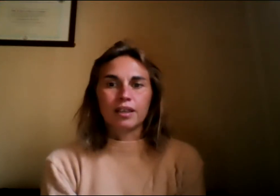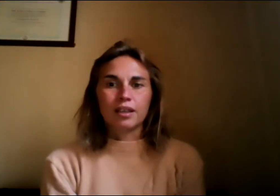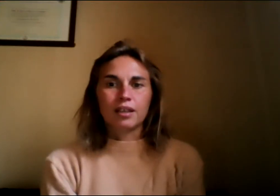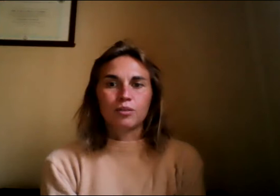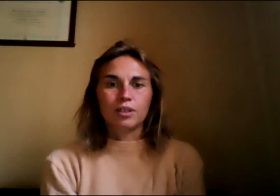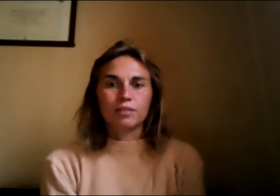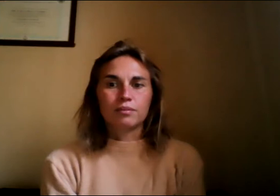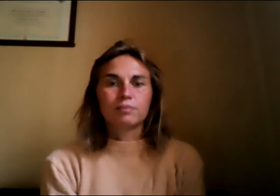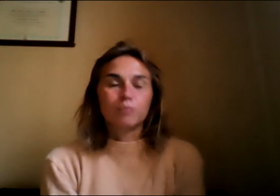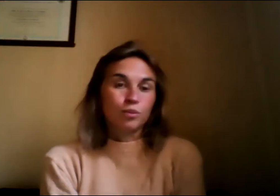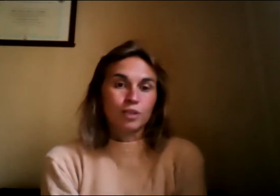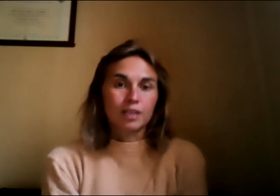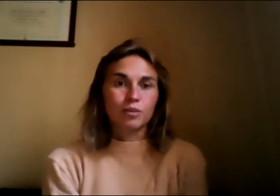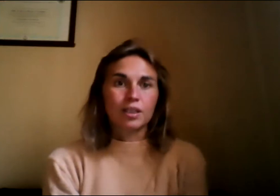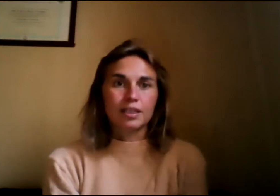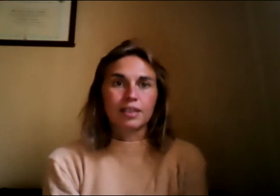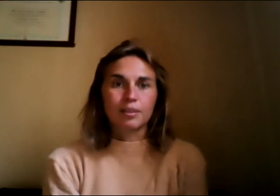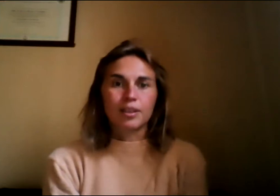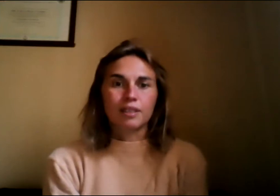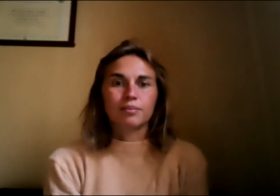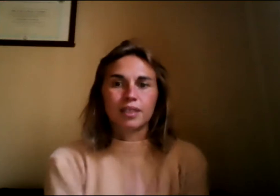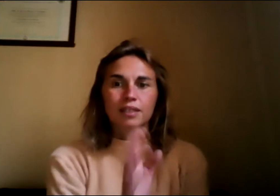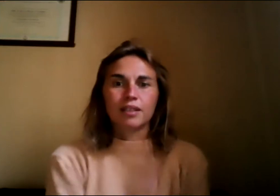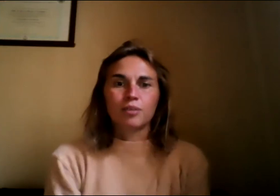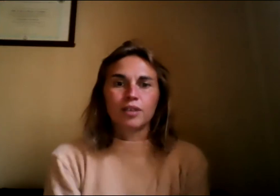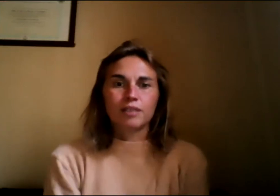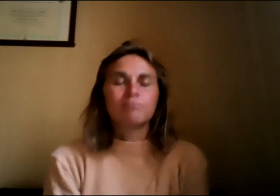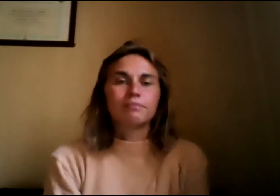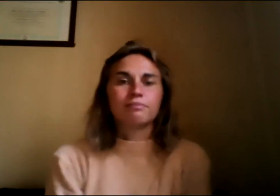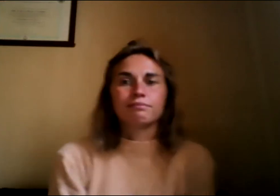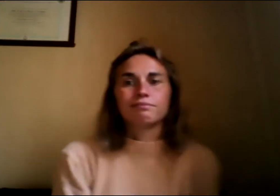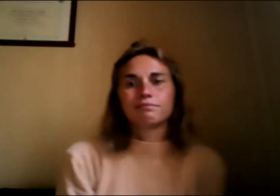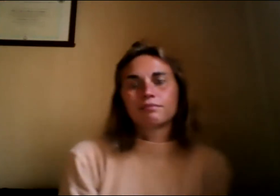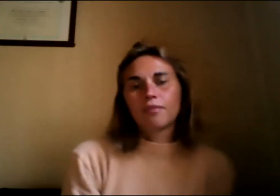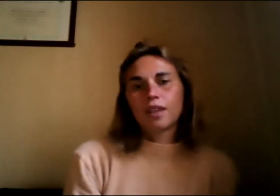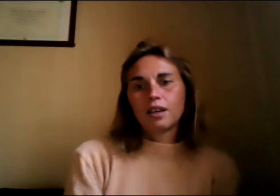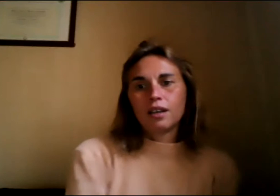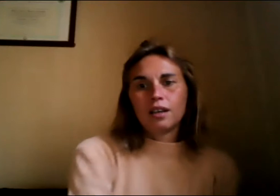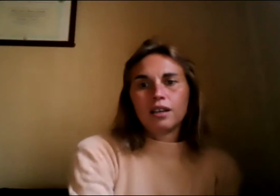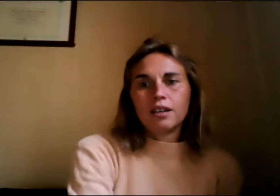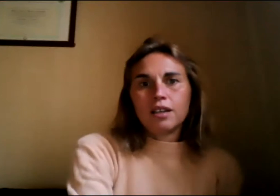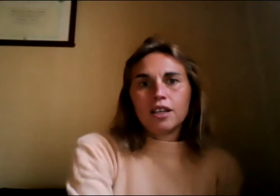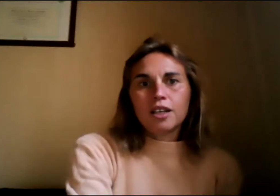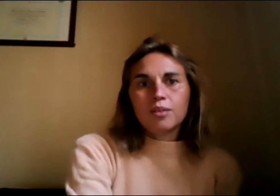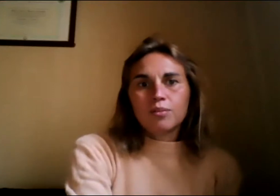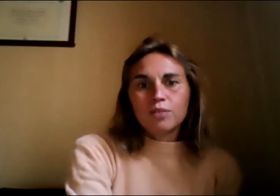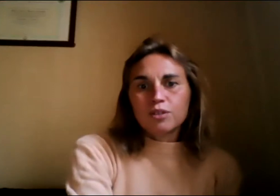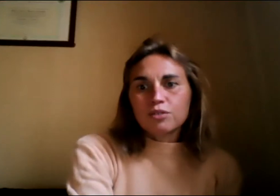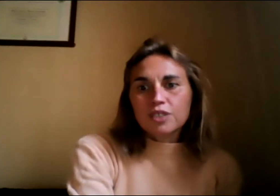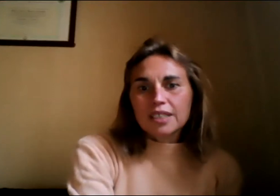Eso, pues, me parecía que era muy, muy importante y muy interesante para trabajar por ahí.